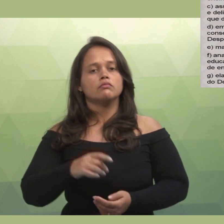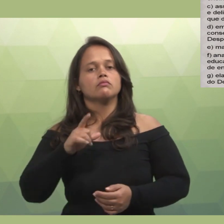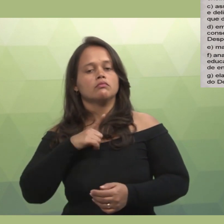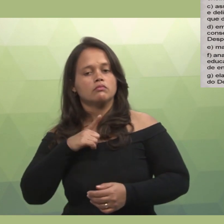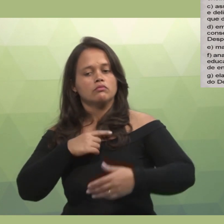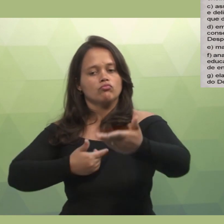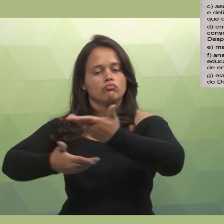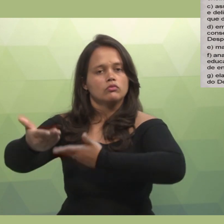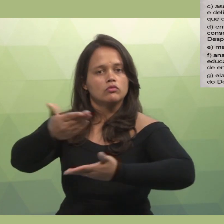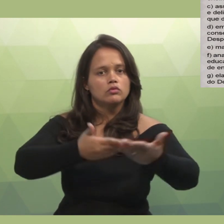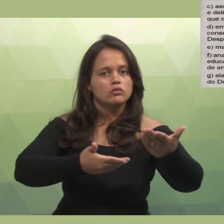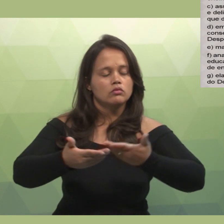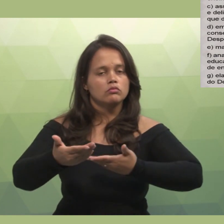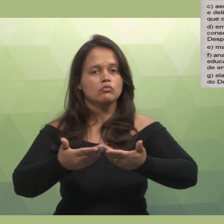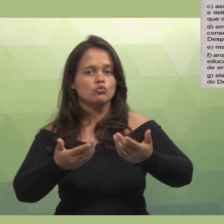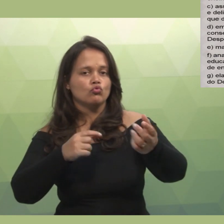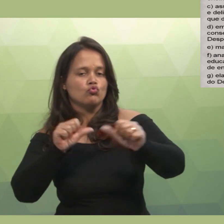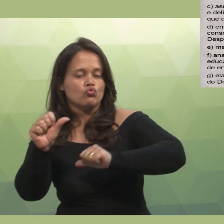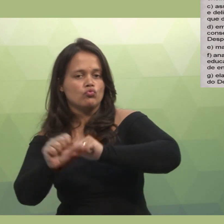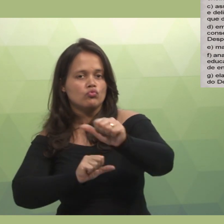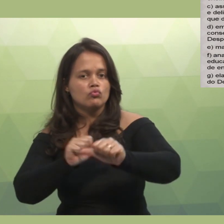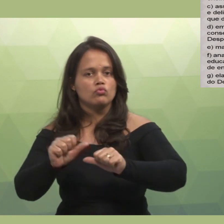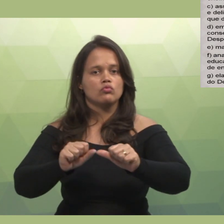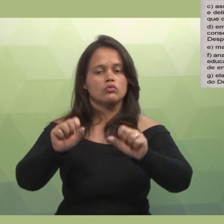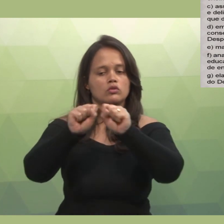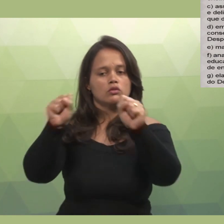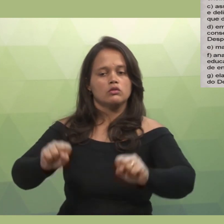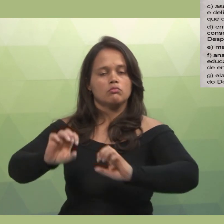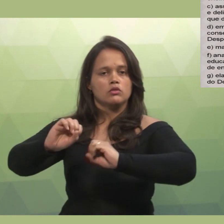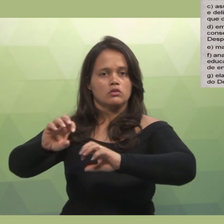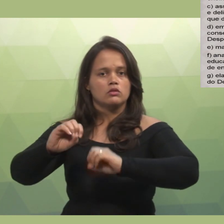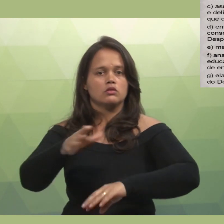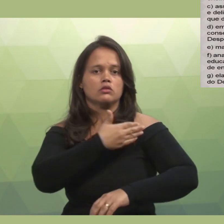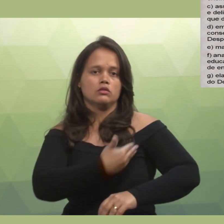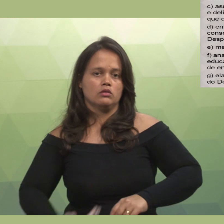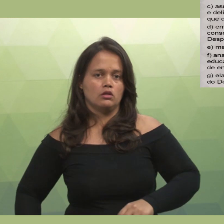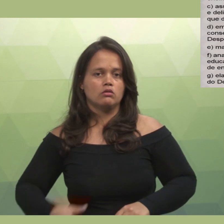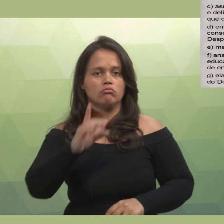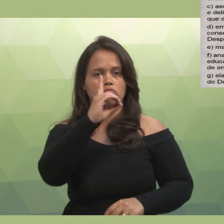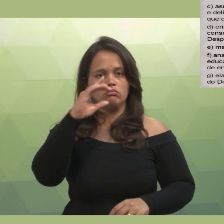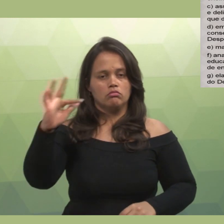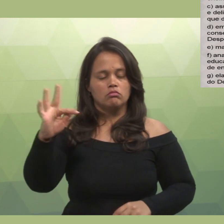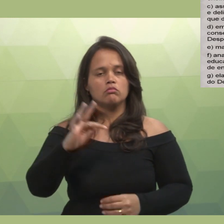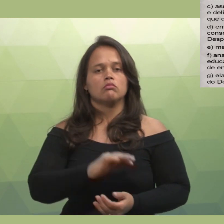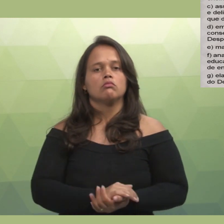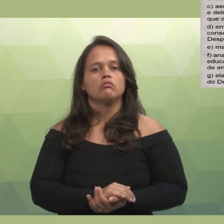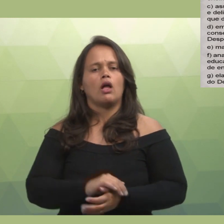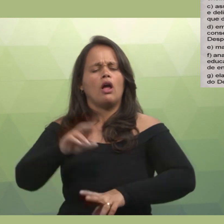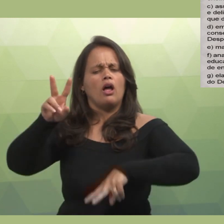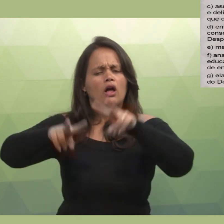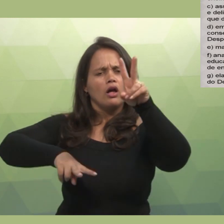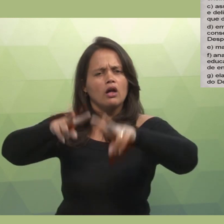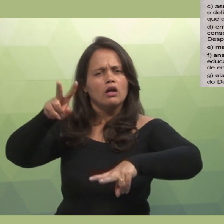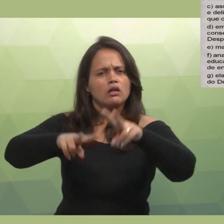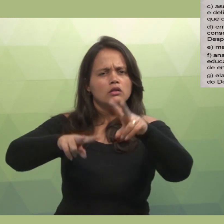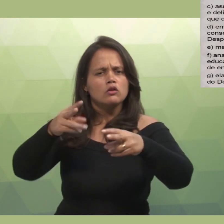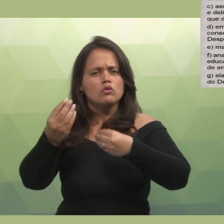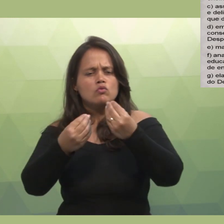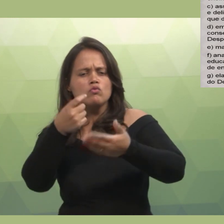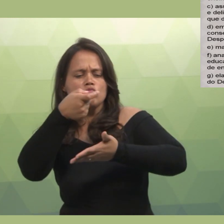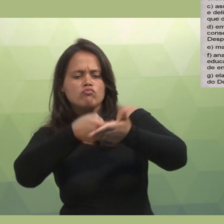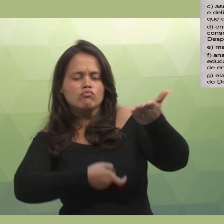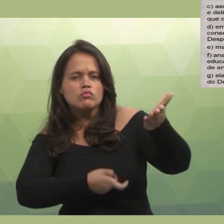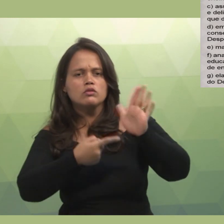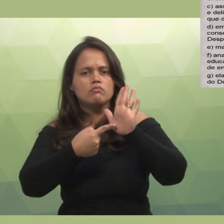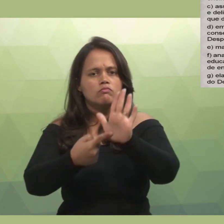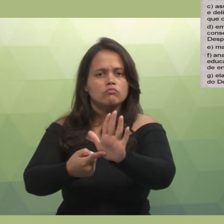estados e do Distrito Federal, analisar e emitir parecer sobre questões relativas à aplicação da legislação